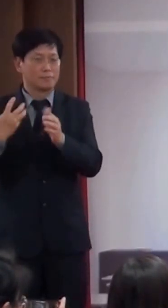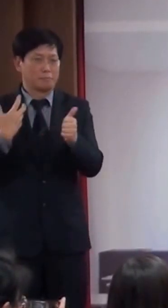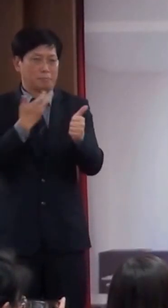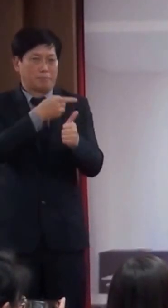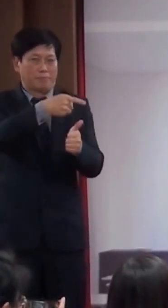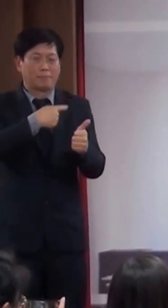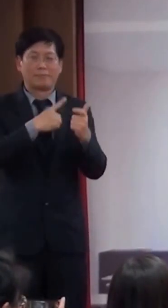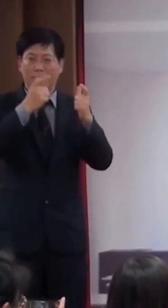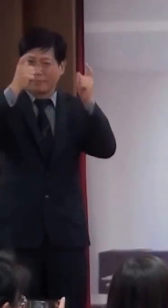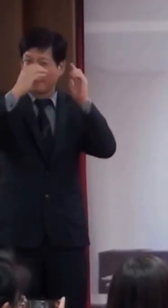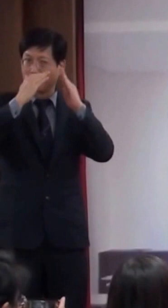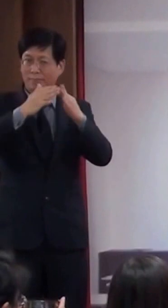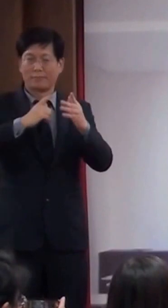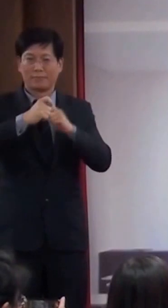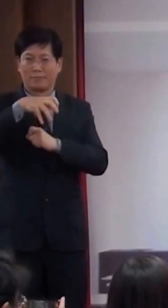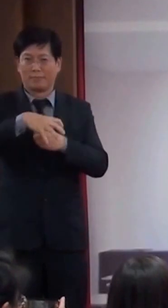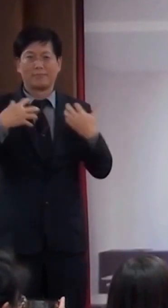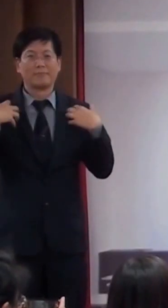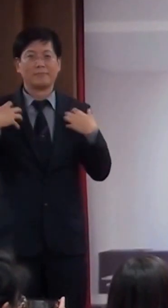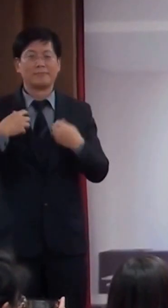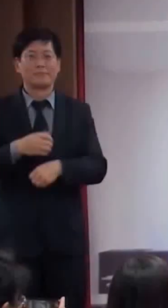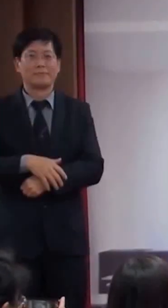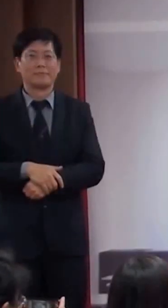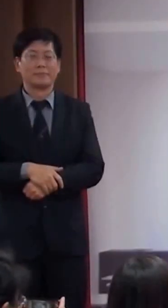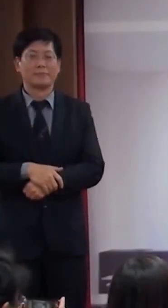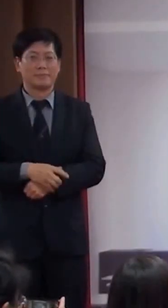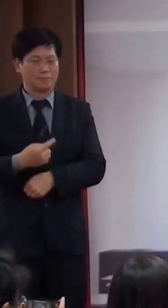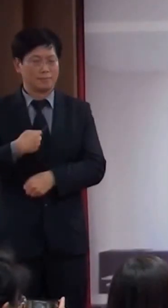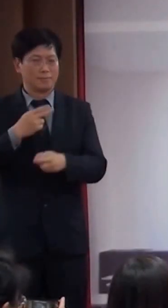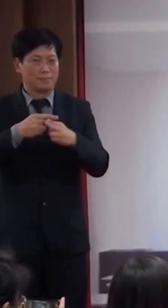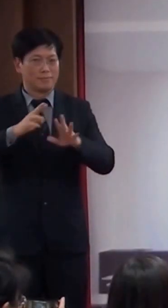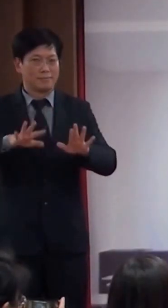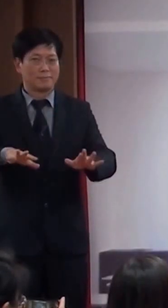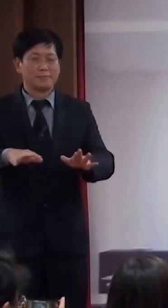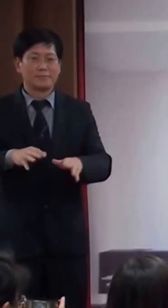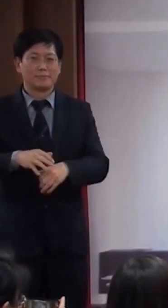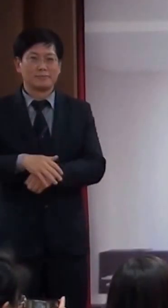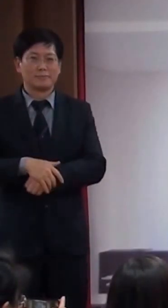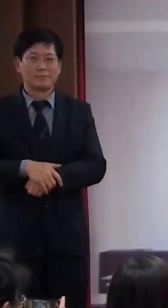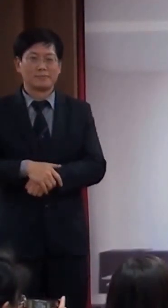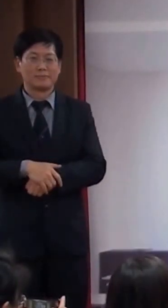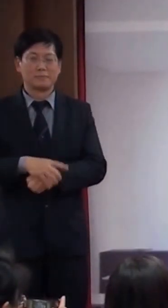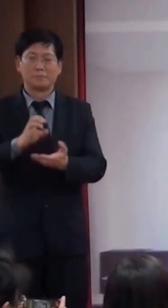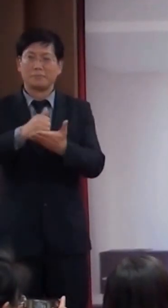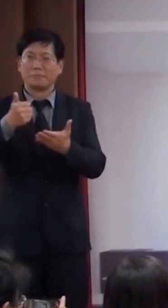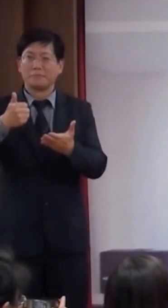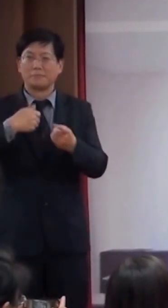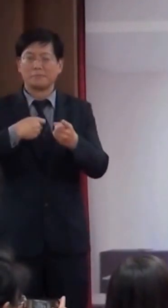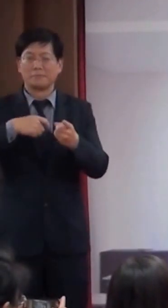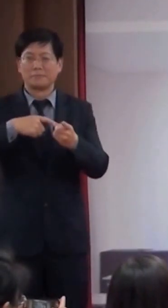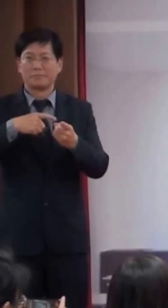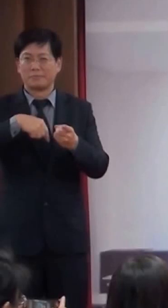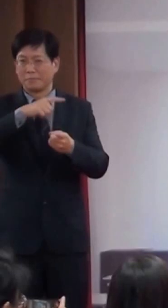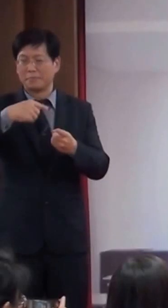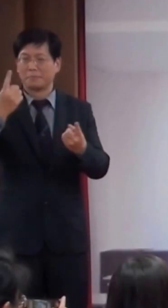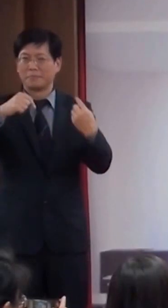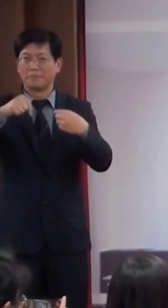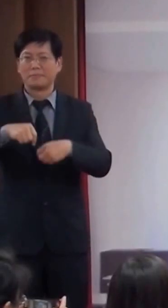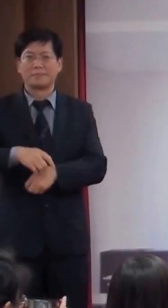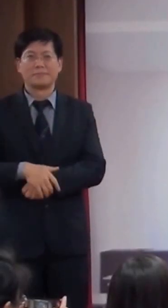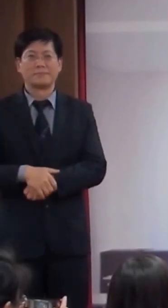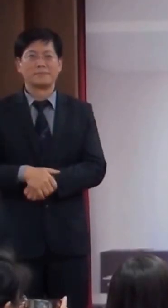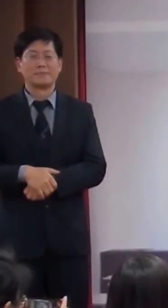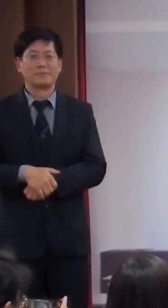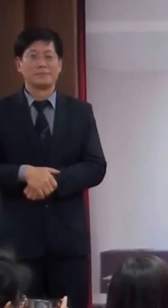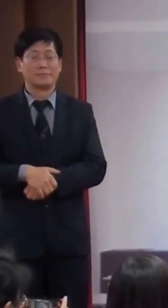雄市税捐处所承办。那我相信今天呢我们各位记者朋友的莅临，